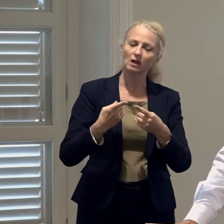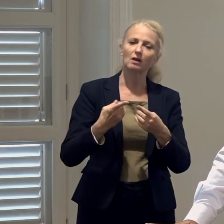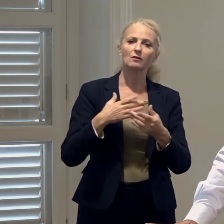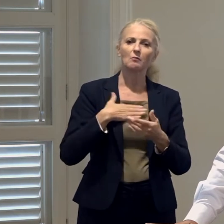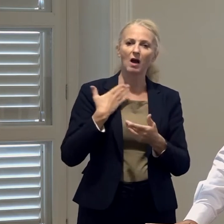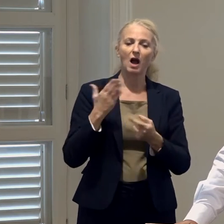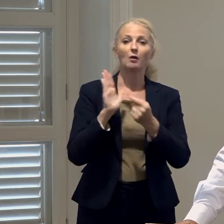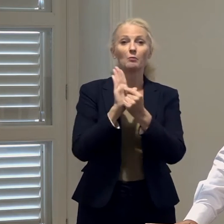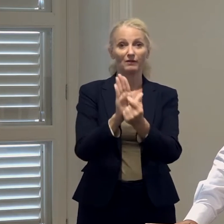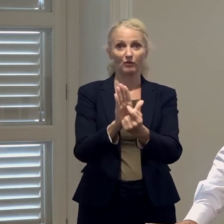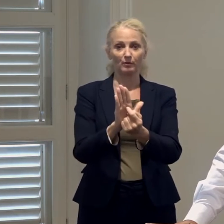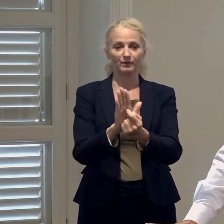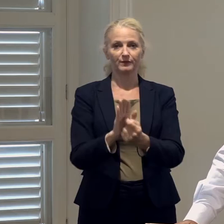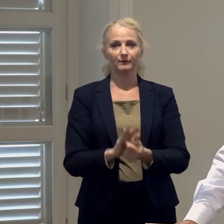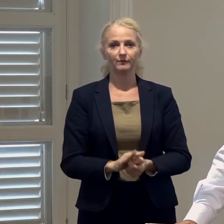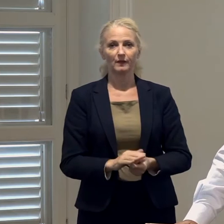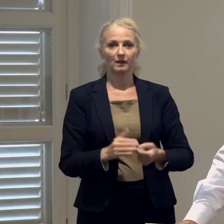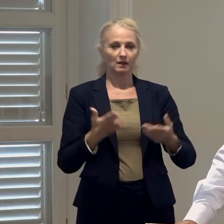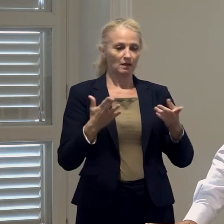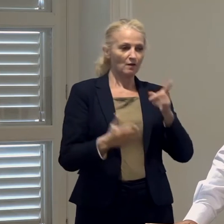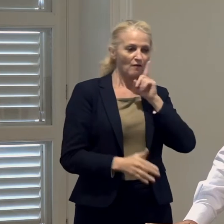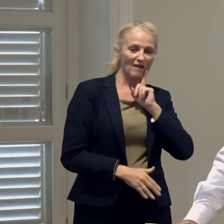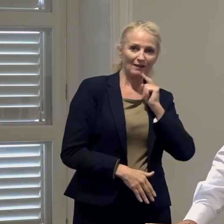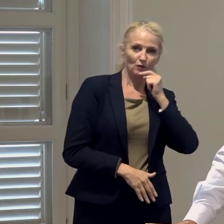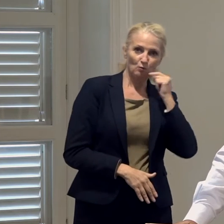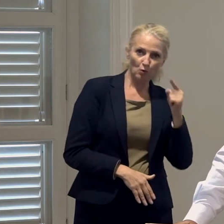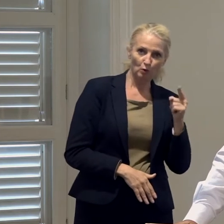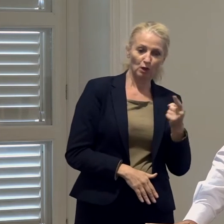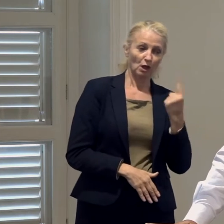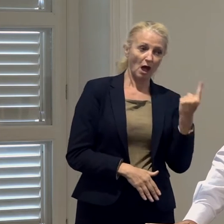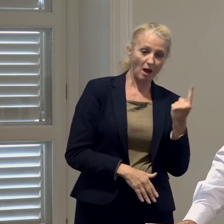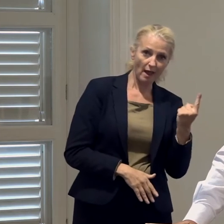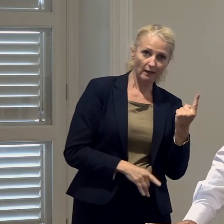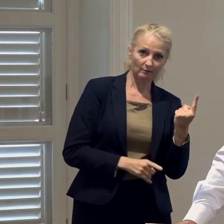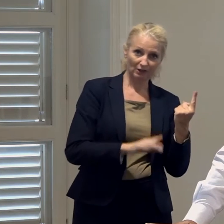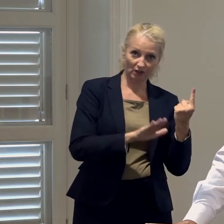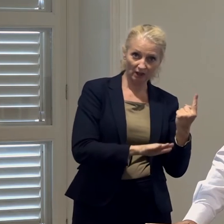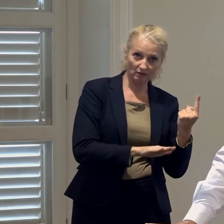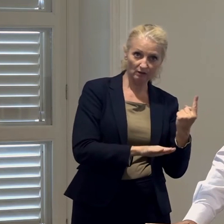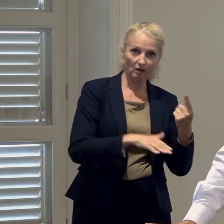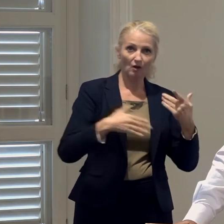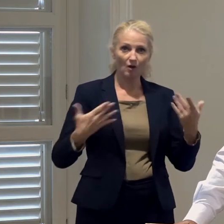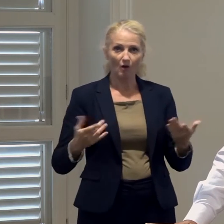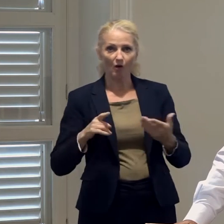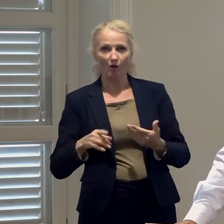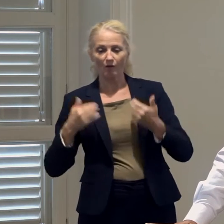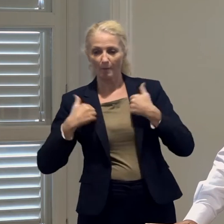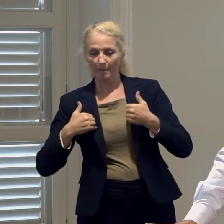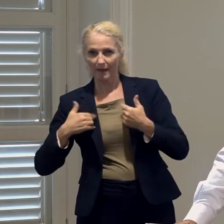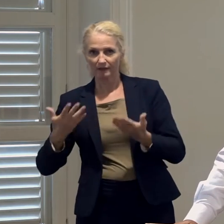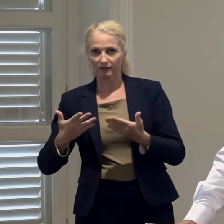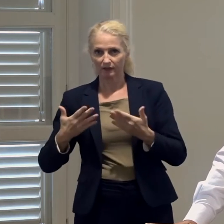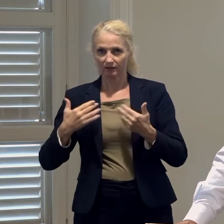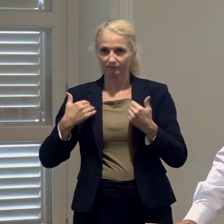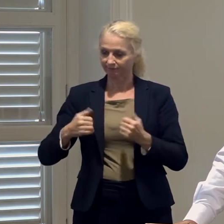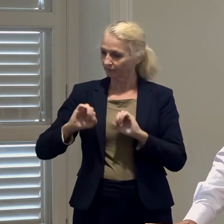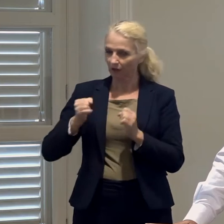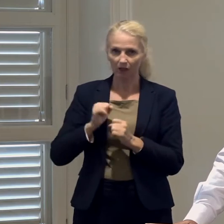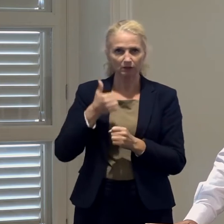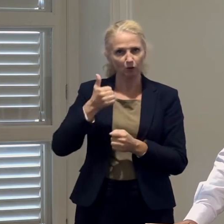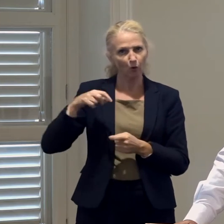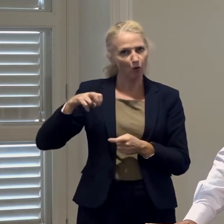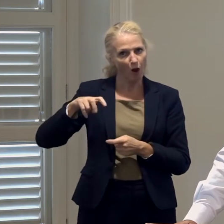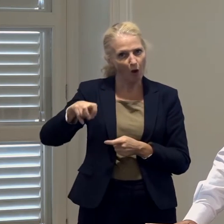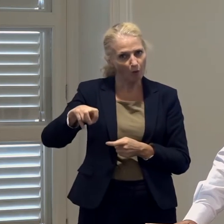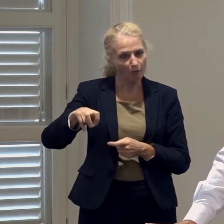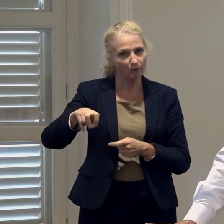Bijvoorbeeld alleenstaande ouders of burgers met een lichamelijke beperking die hulp nodig hebben als zij boodschappen